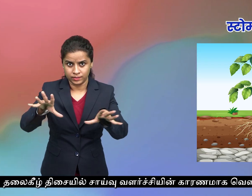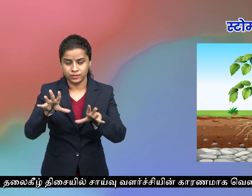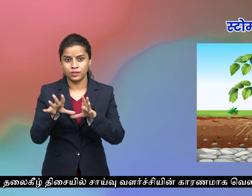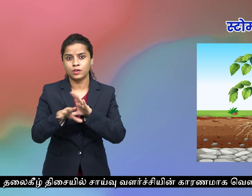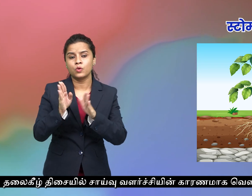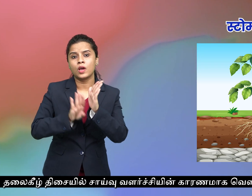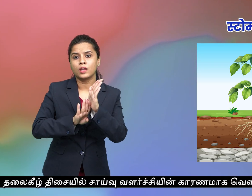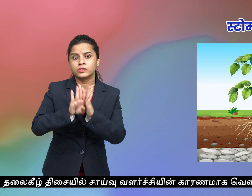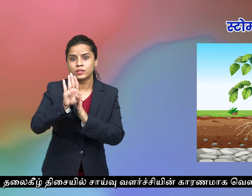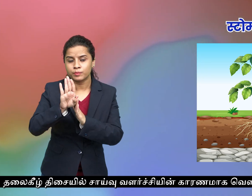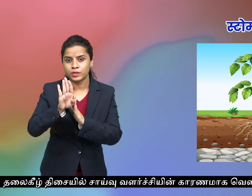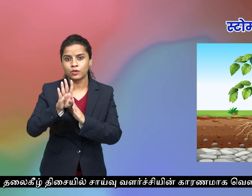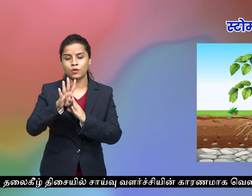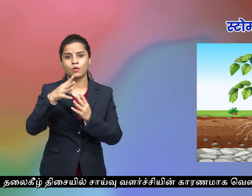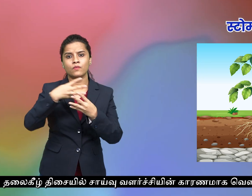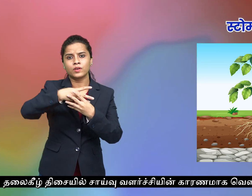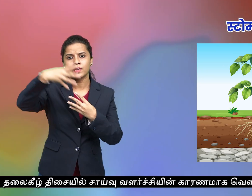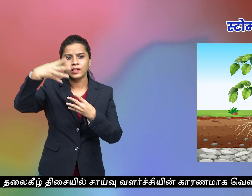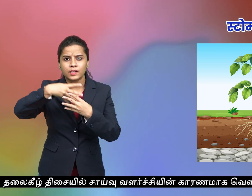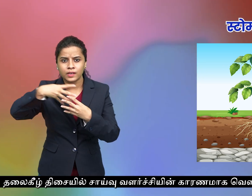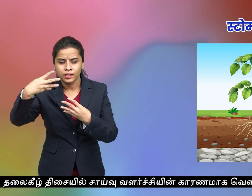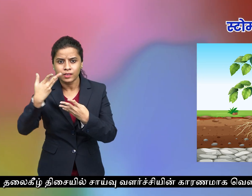காரணமாக வெளியேறும் கரிமில வாயு.